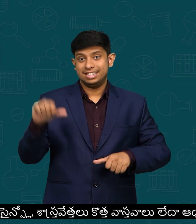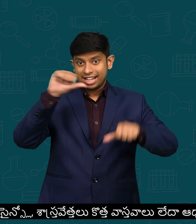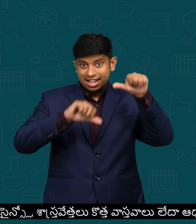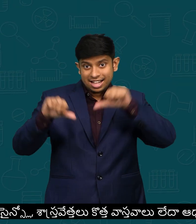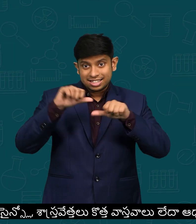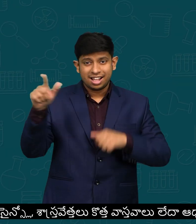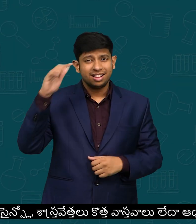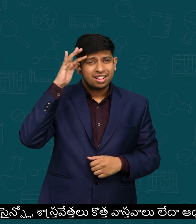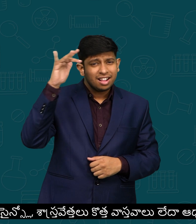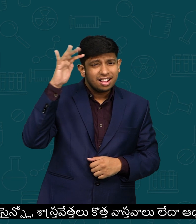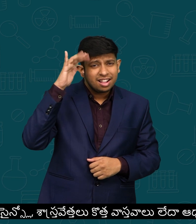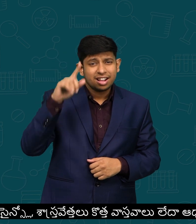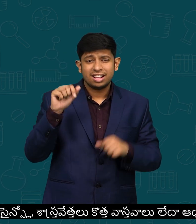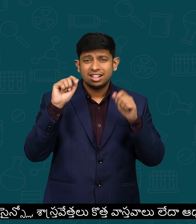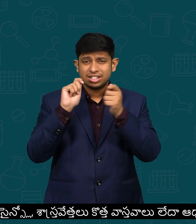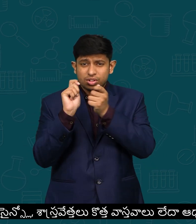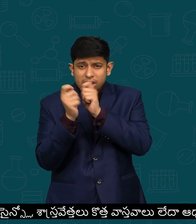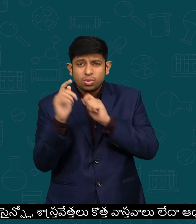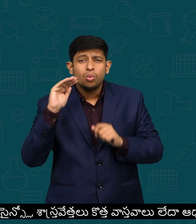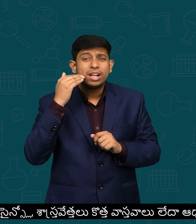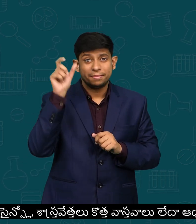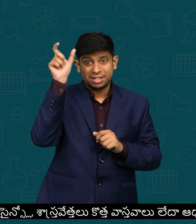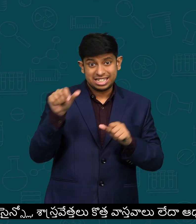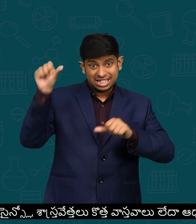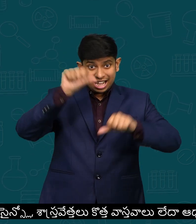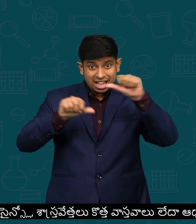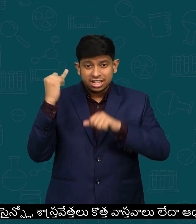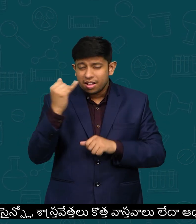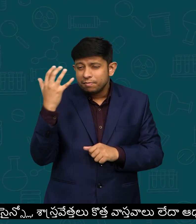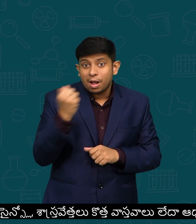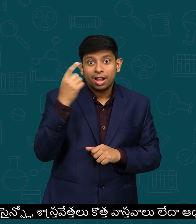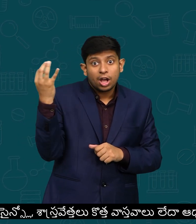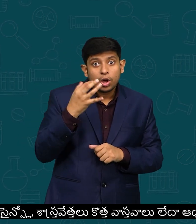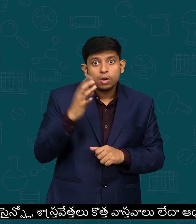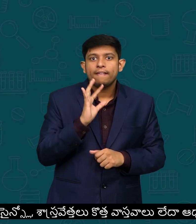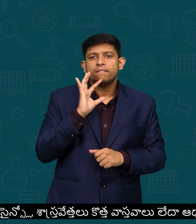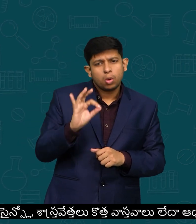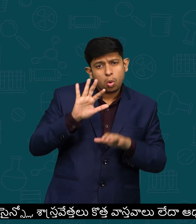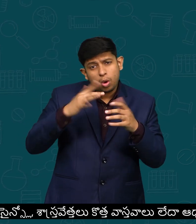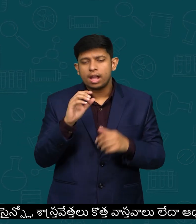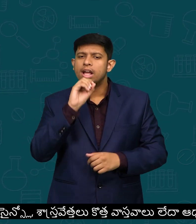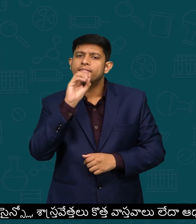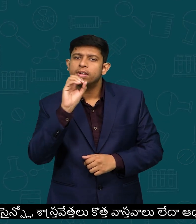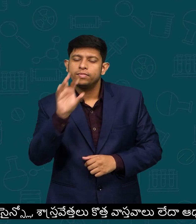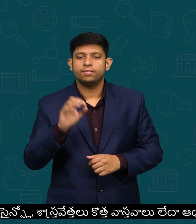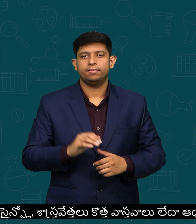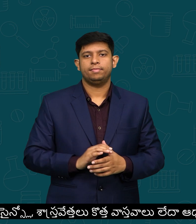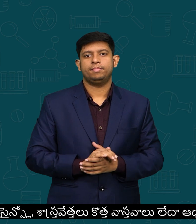సైన్స్లో శాస్త్రవేత్తలు కొత్త వాస్తవాలు లేదా ఆధారాలను కనుగొన్నప్పుడు సిద్ధాంతాలు